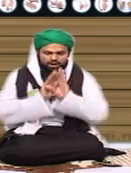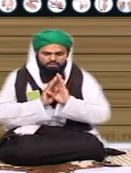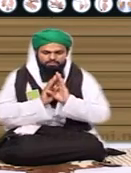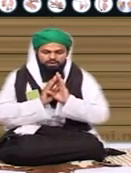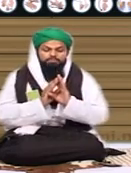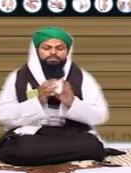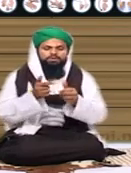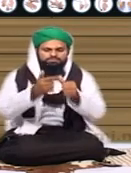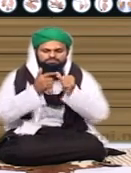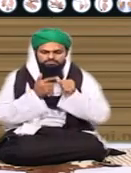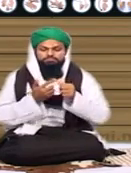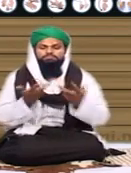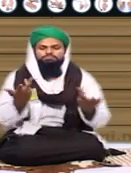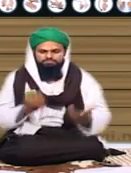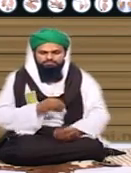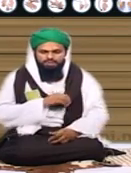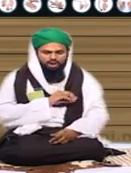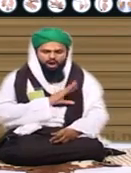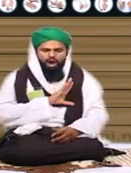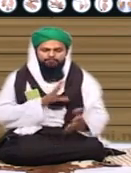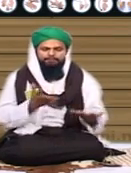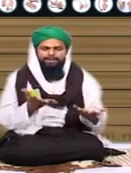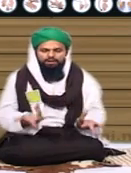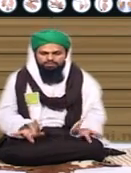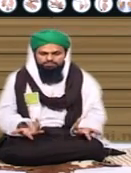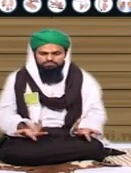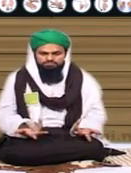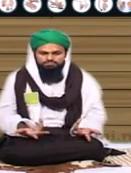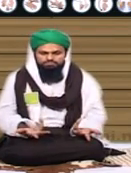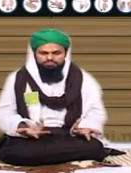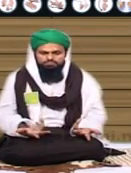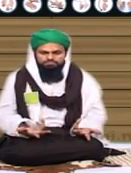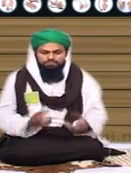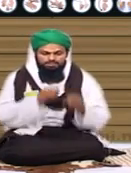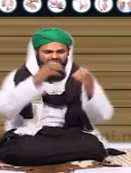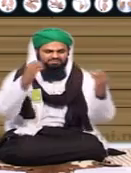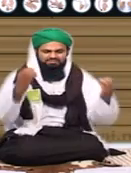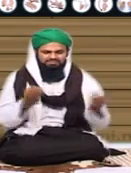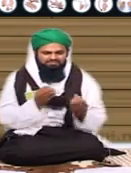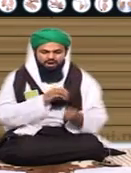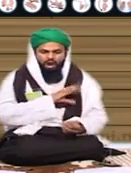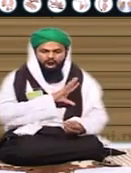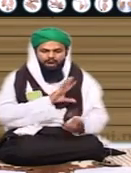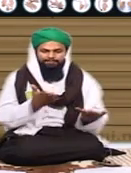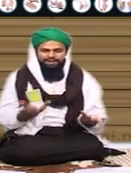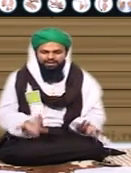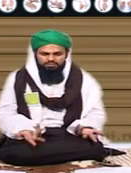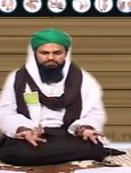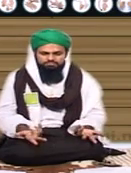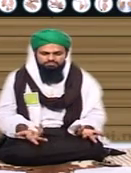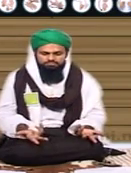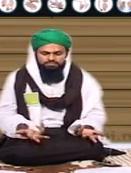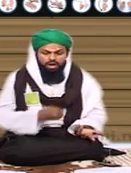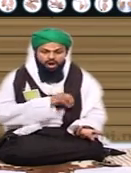ہوگا؟ اگر خدا نہ خواستہ حسن عمل کی بجلی نہ ہوئی ہمارے پاس، حسن عمل کی لائٹ ہمارے ساتھ نہ